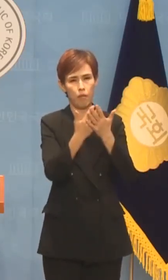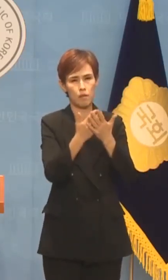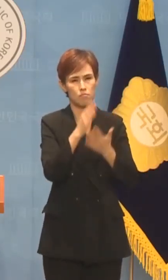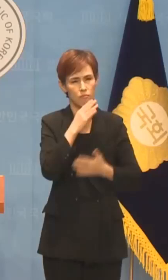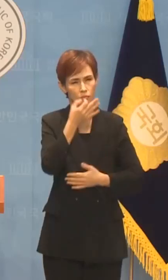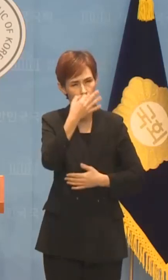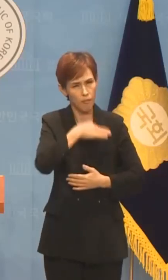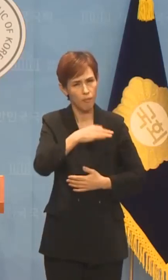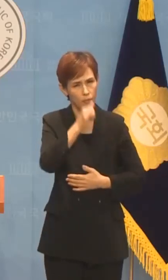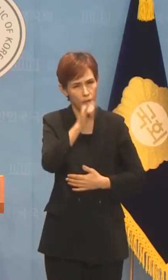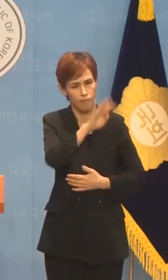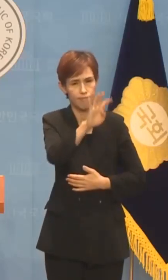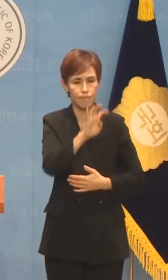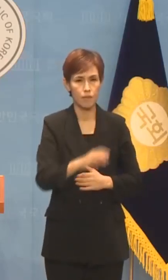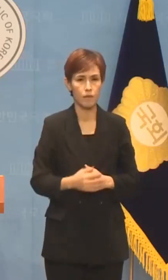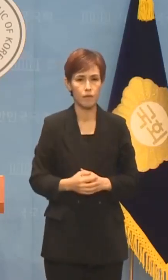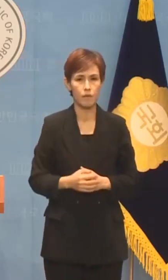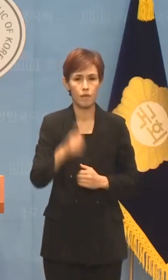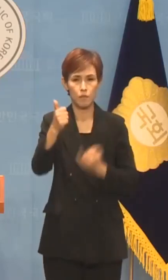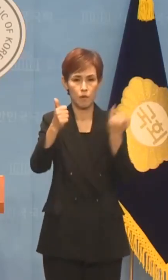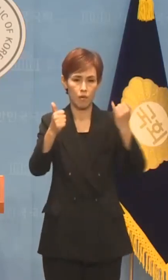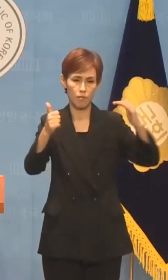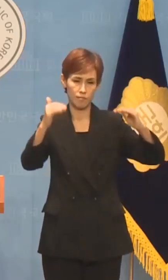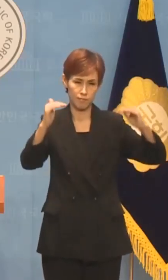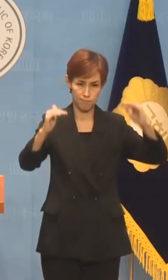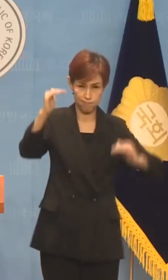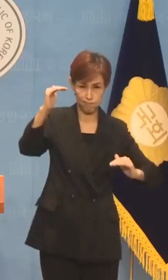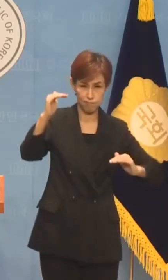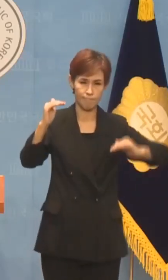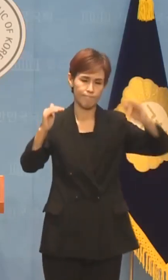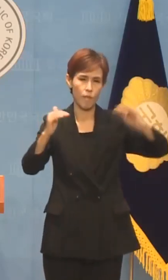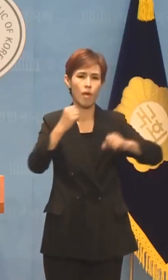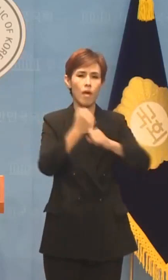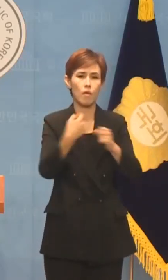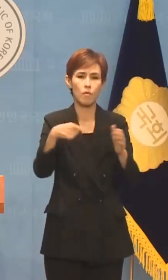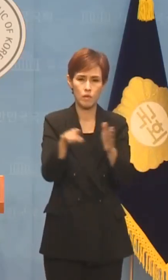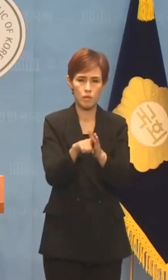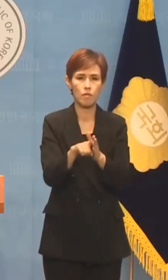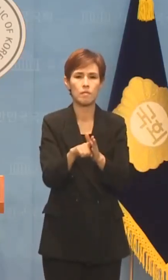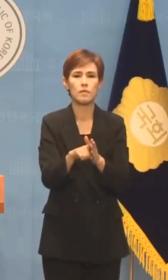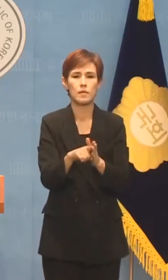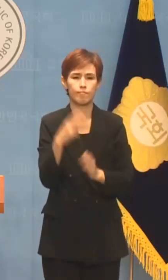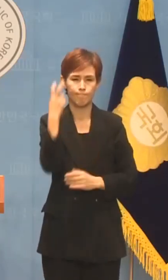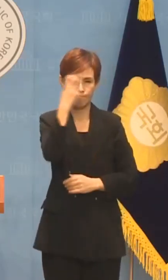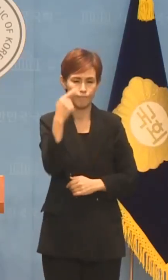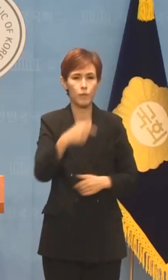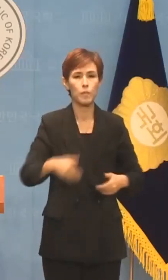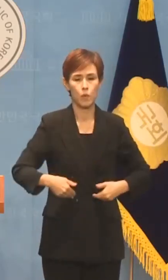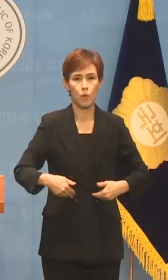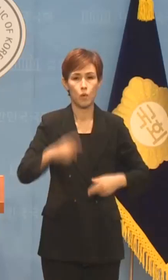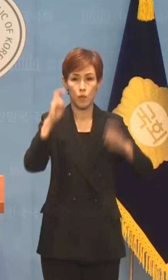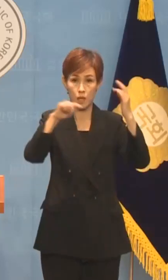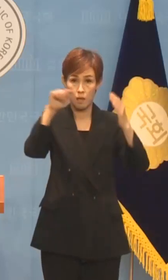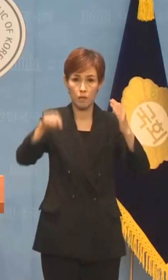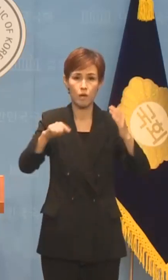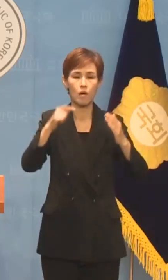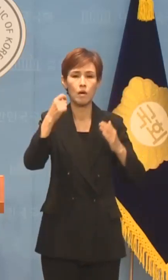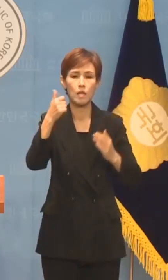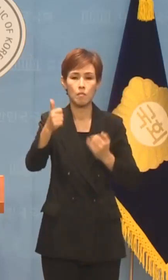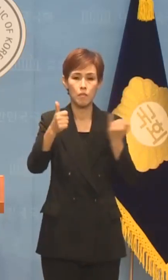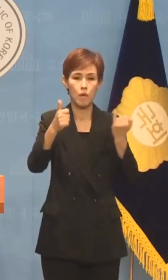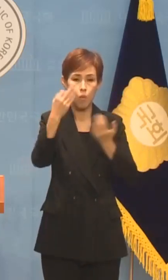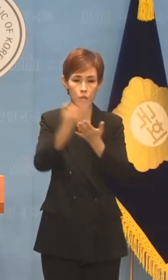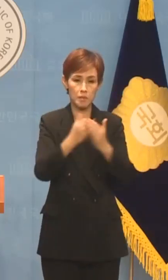부족합니다. 성별 임금 격차에 대한 철저한 조사와 제재를 강화하고 기업들이 임금 격차를 공개하는